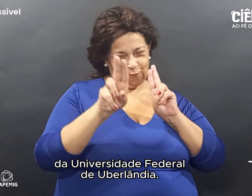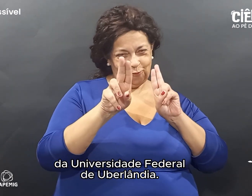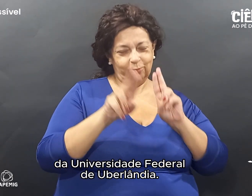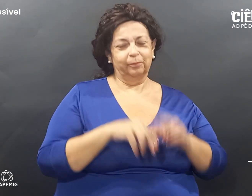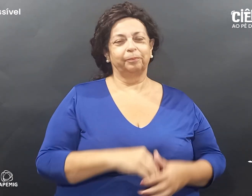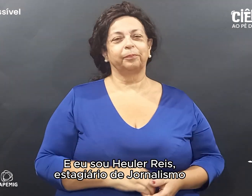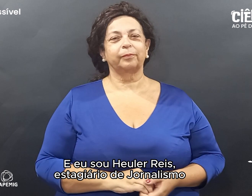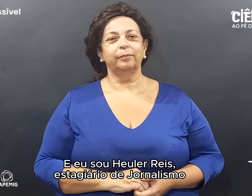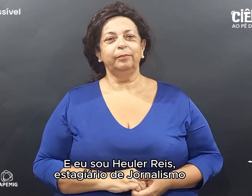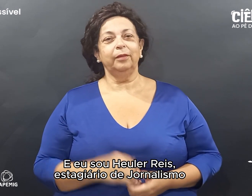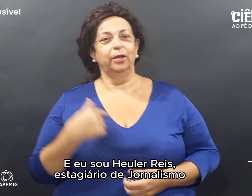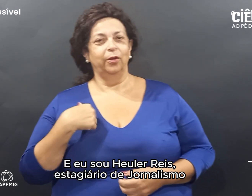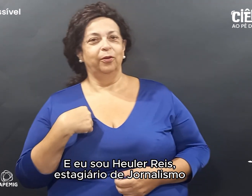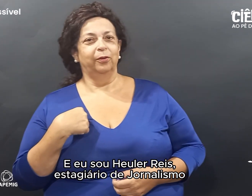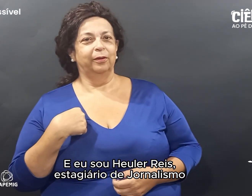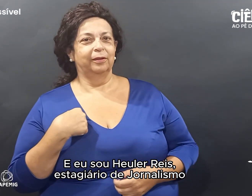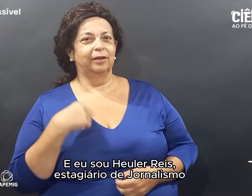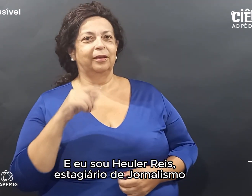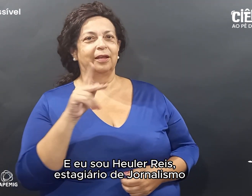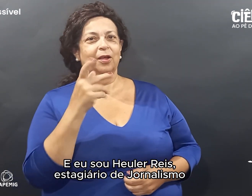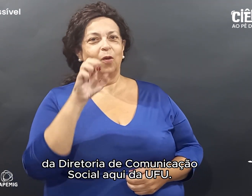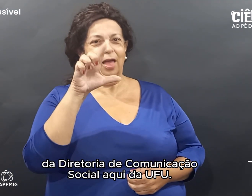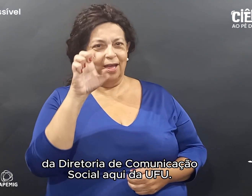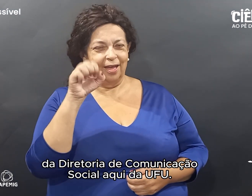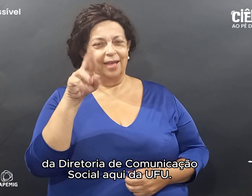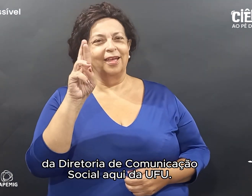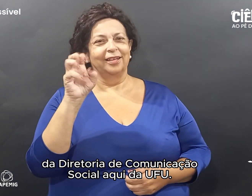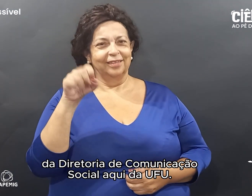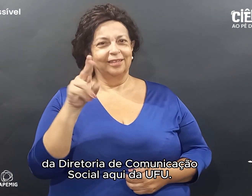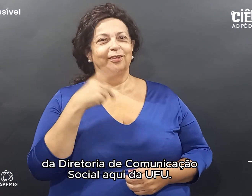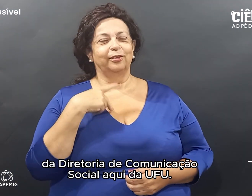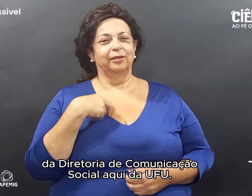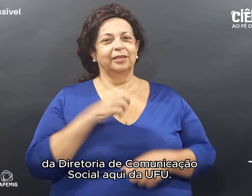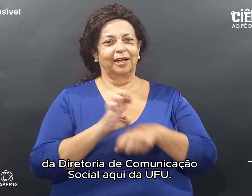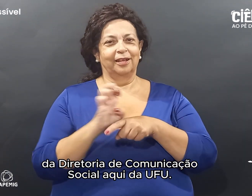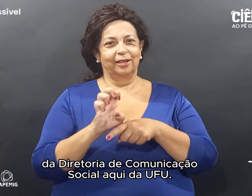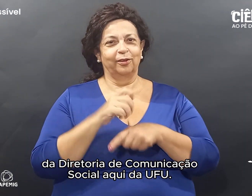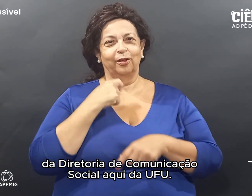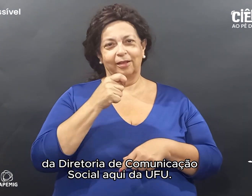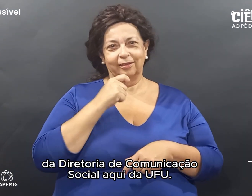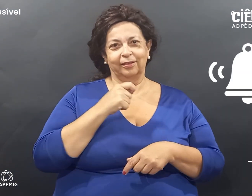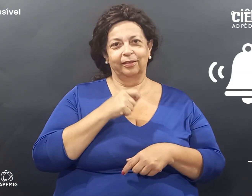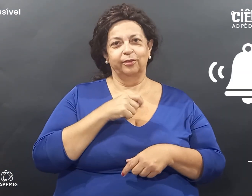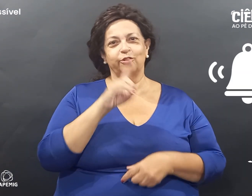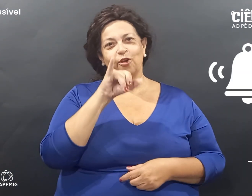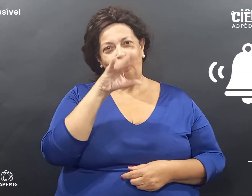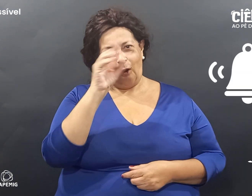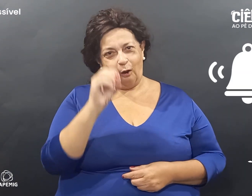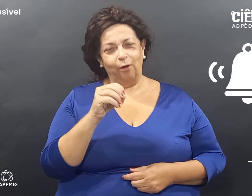de Uberlândia. E eu sou o Euler Reis, estagiário de jornalismo da Diretoria de Comunicação Social aqui da UFO.